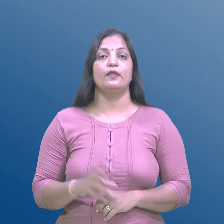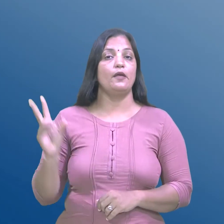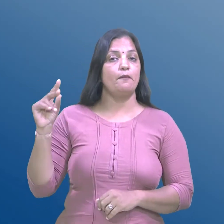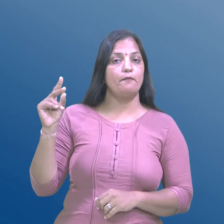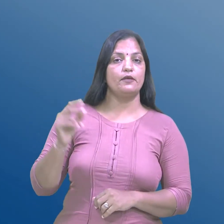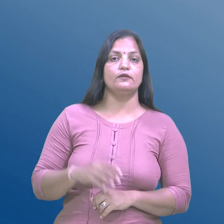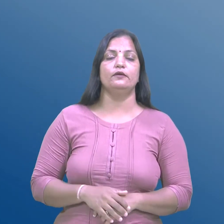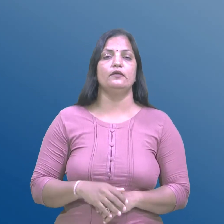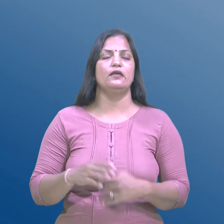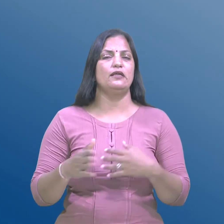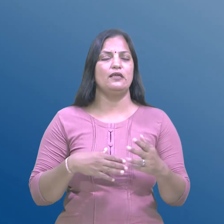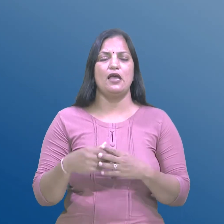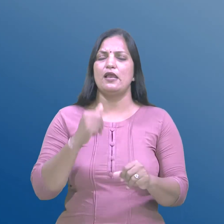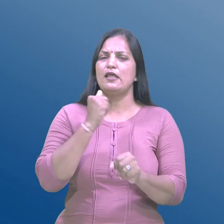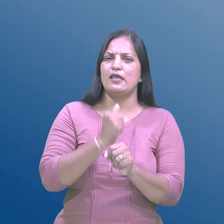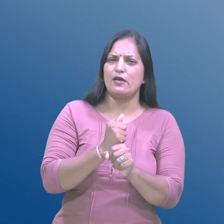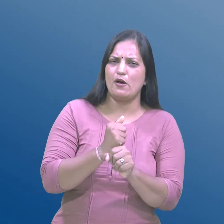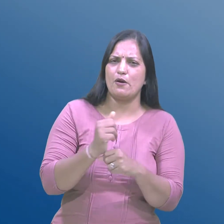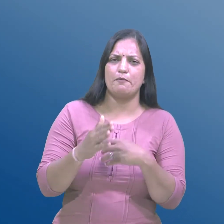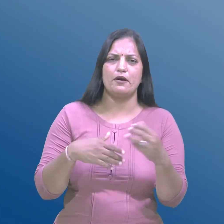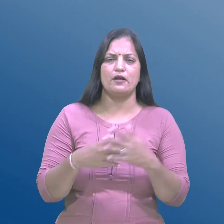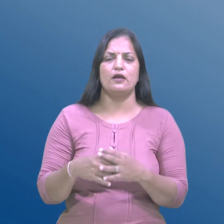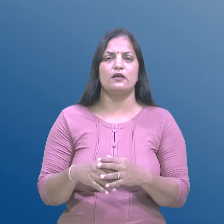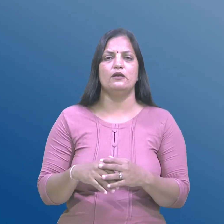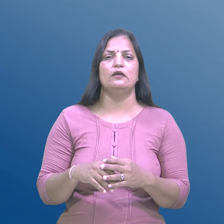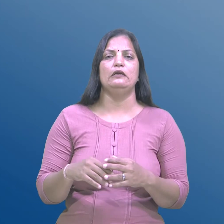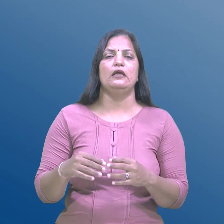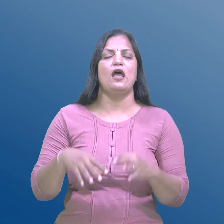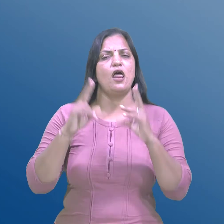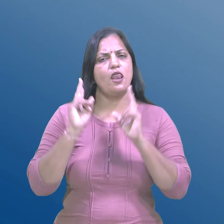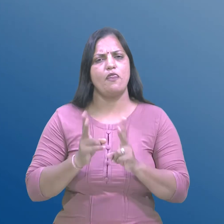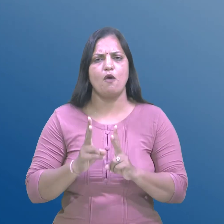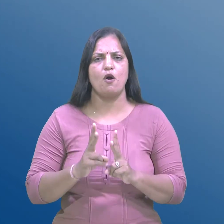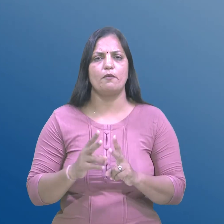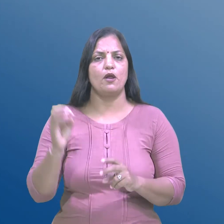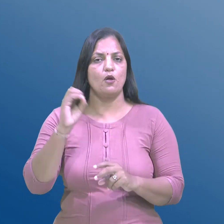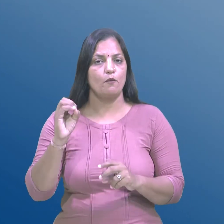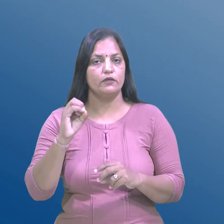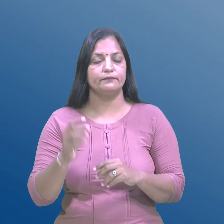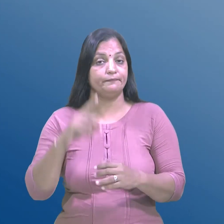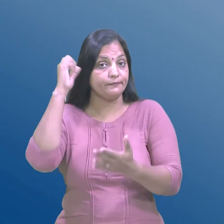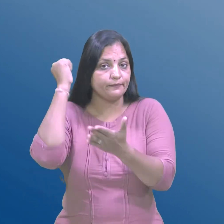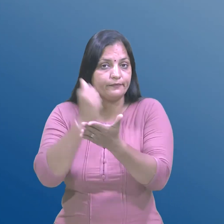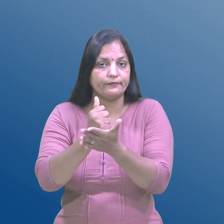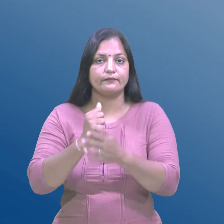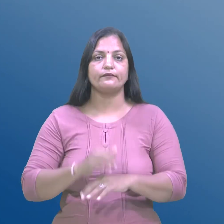યથાયોગ્ય સરકાર અથવા સ્થાનિક સત્તાધિકારી એ સુનિશ્ચિત કરશે કે